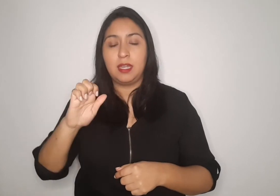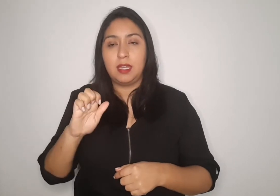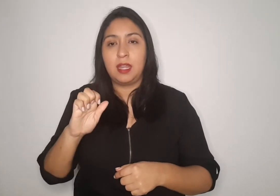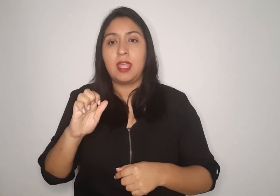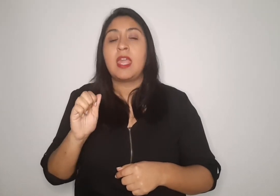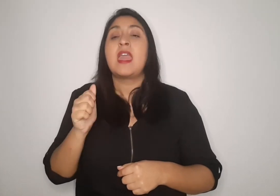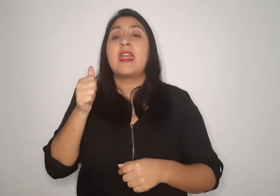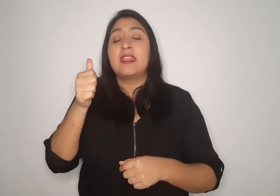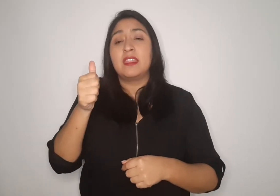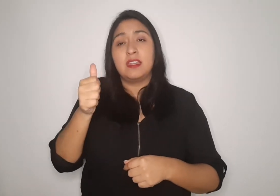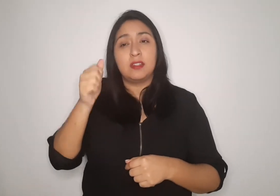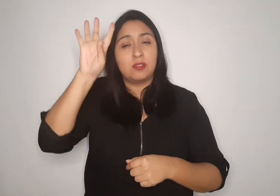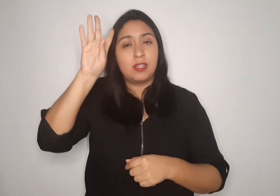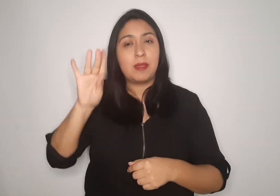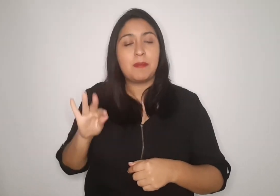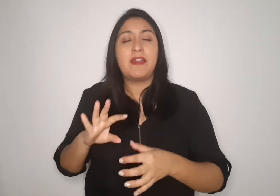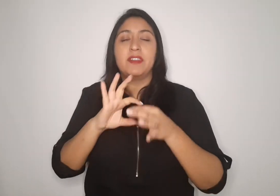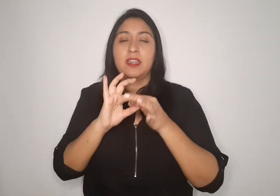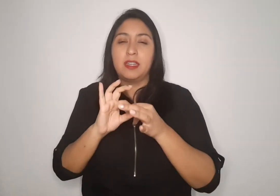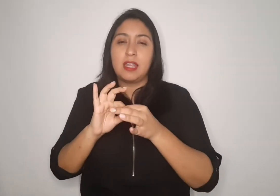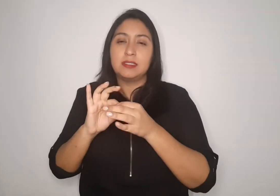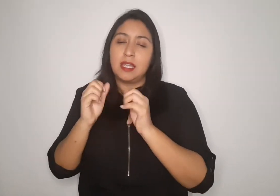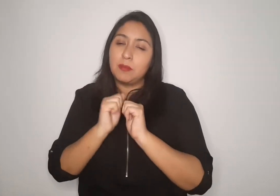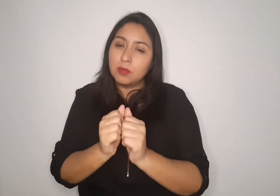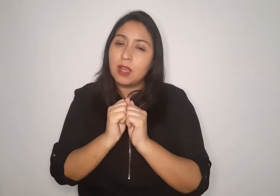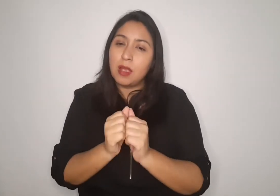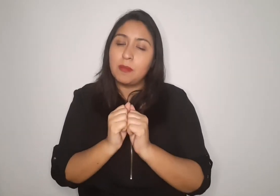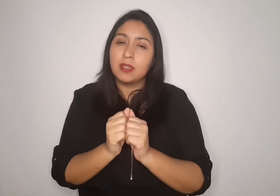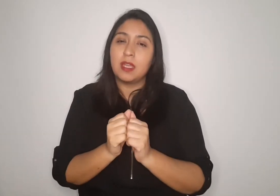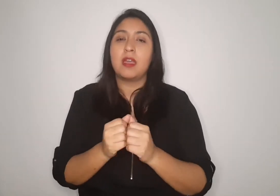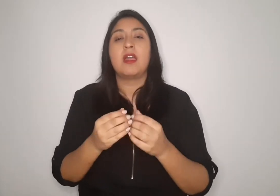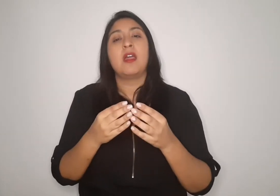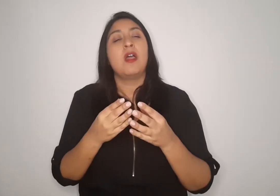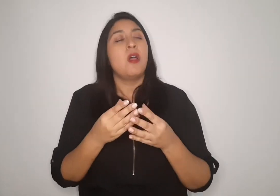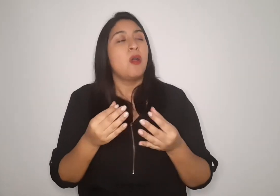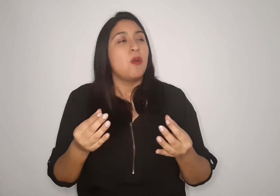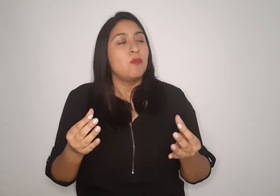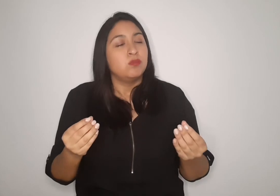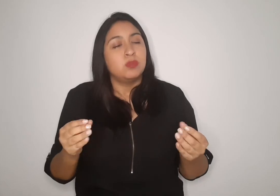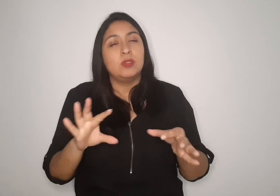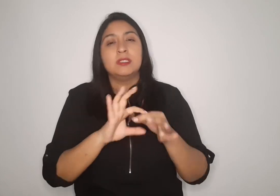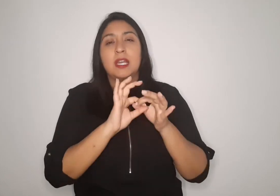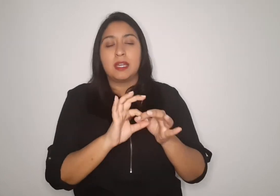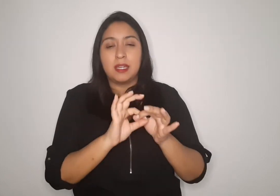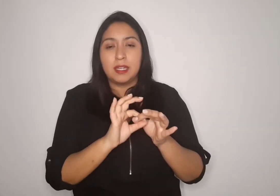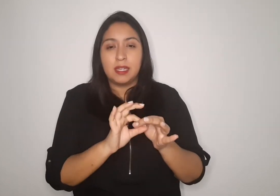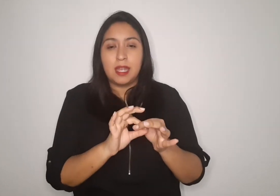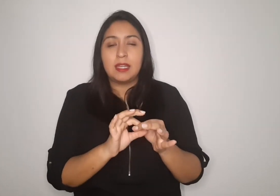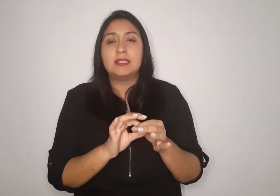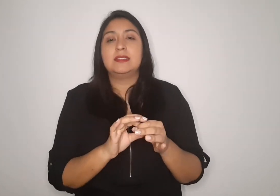gracias por acompañarnos nuevamente. Muchas gracias a ti, a Francisco, a Paula. A